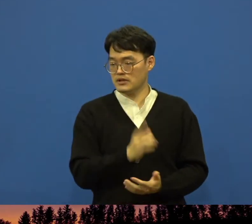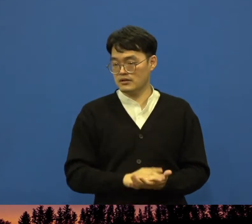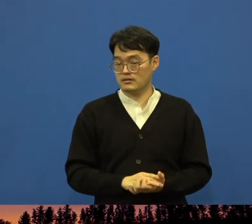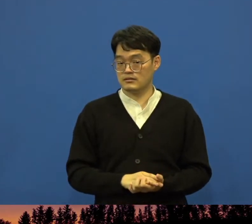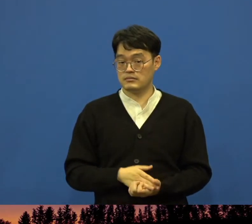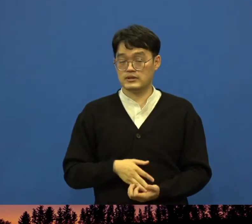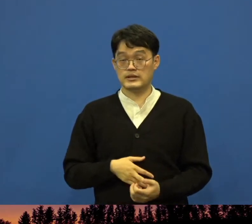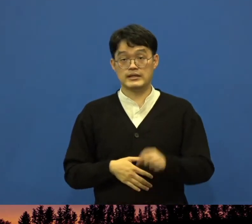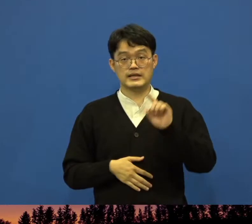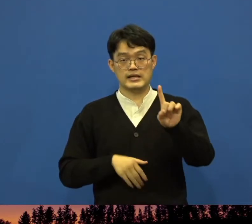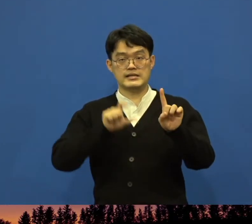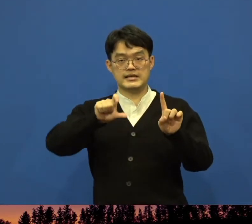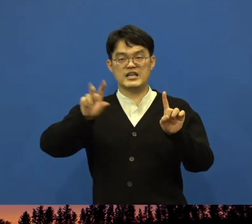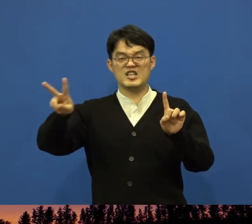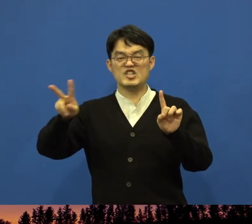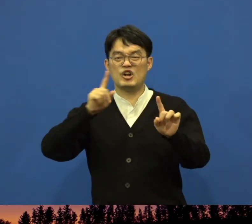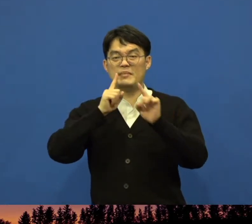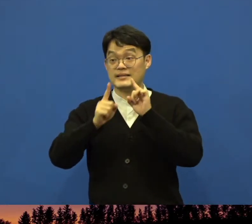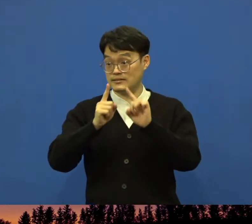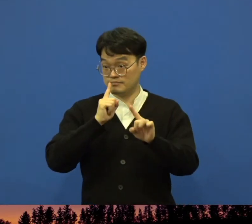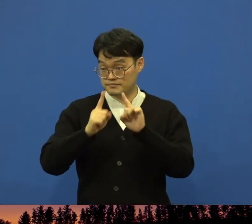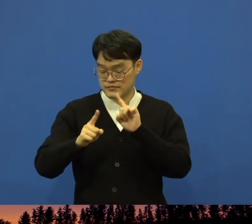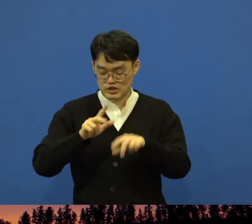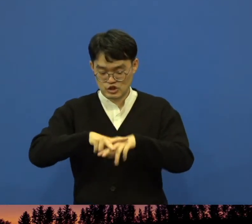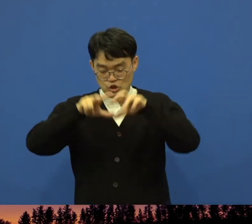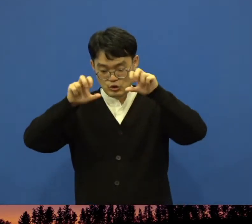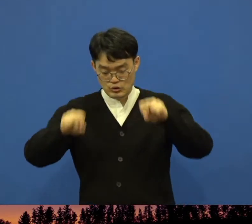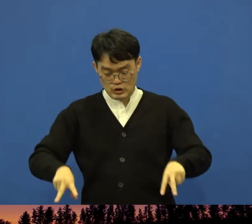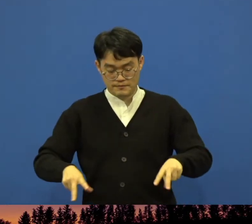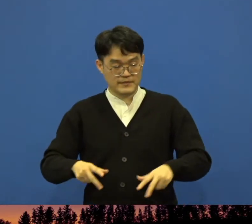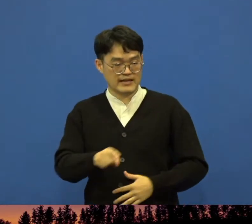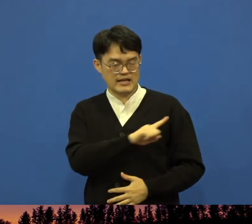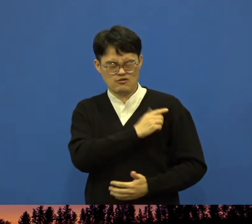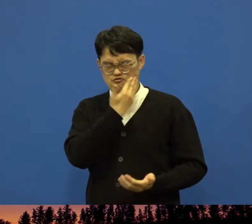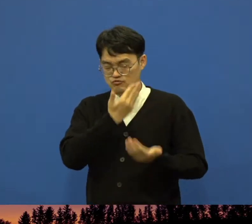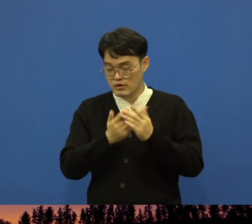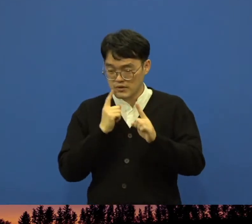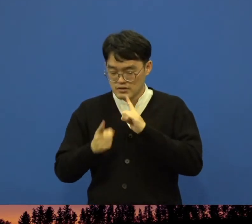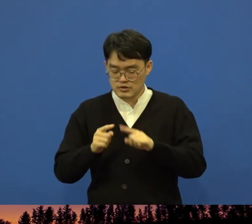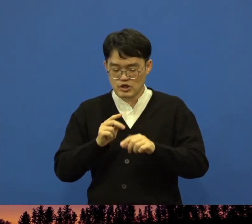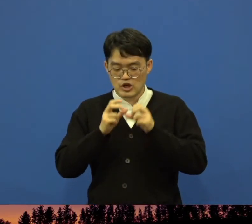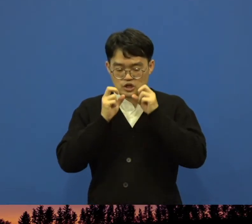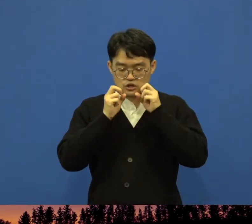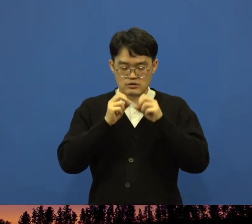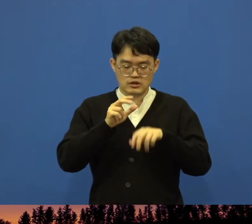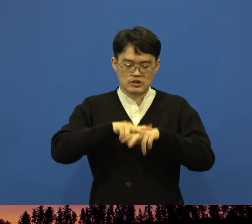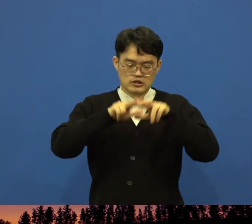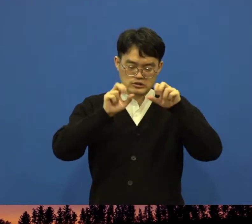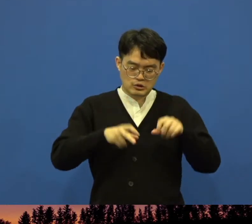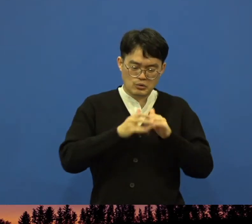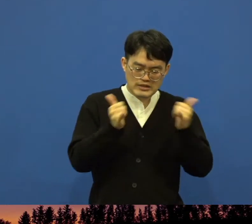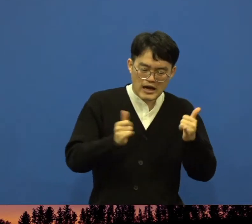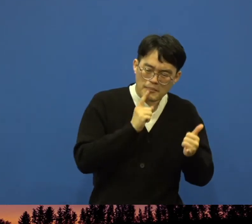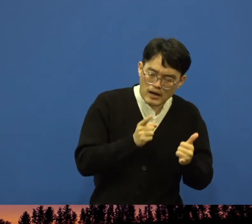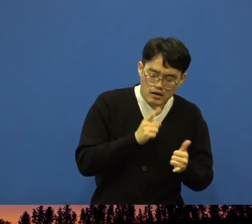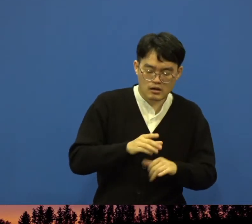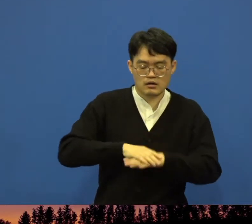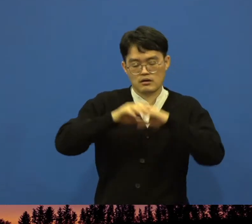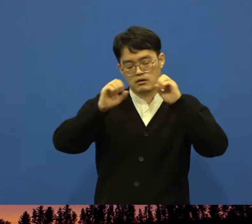이제 이게 이 전도서의 키가 되는 구절이잖아요. 전도자가 이르되 헛되고 헛되며 헛되고 헛되니 모든 것이